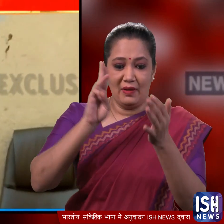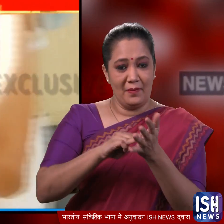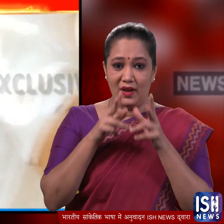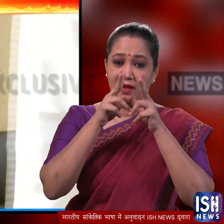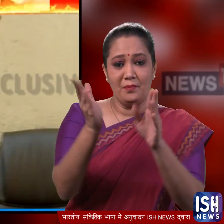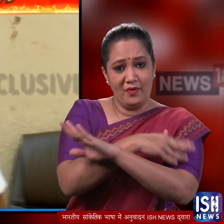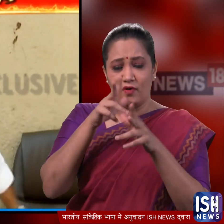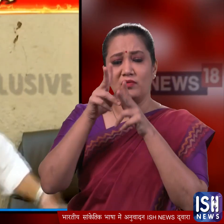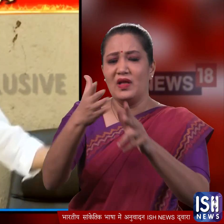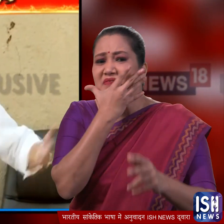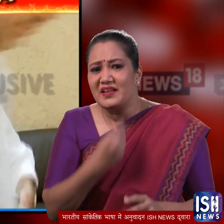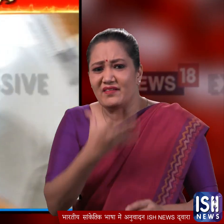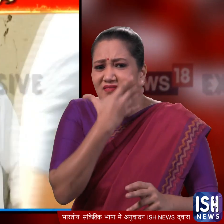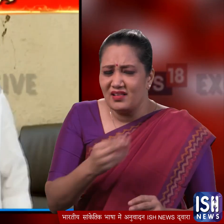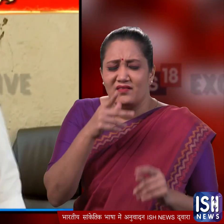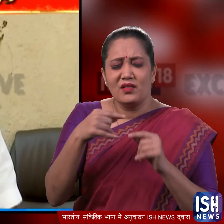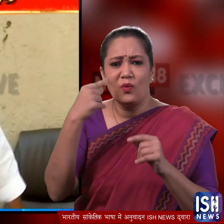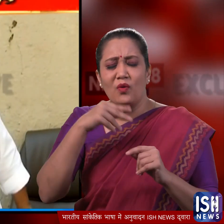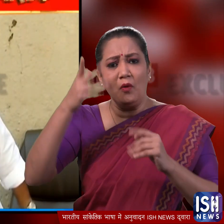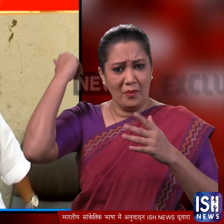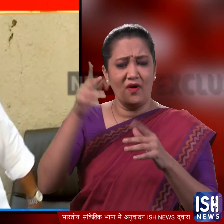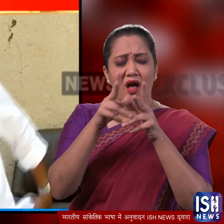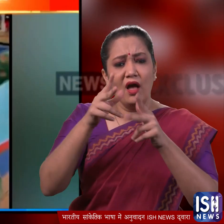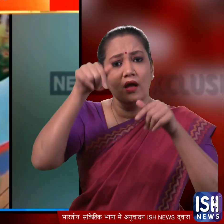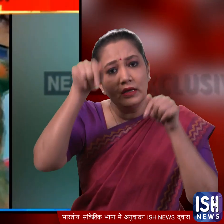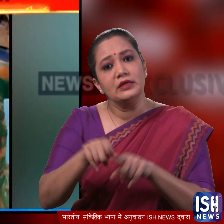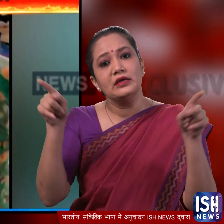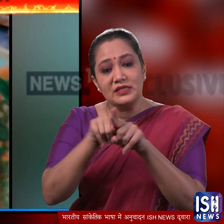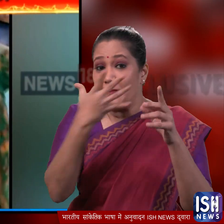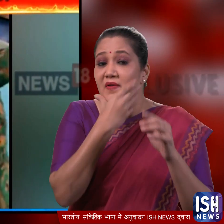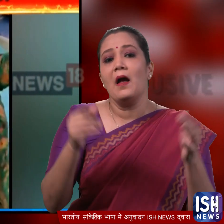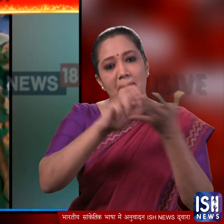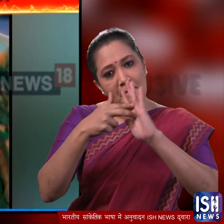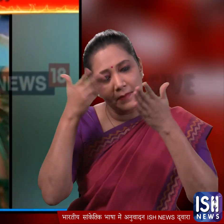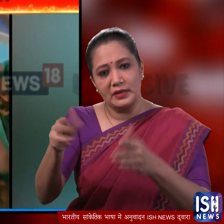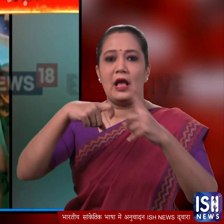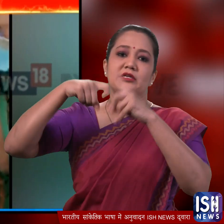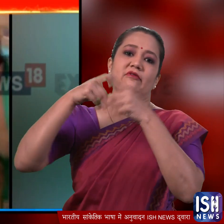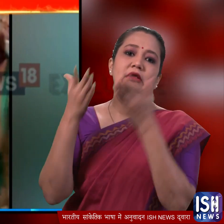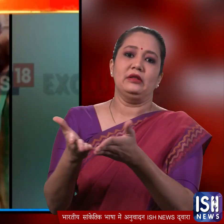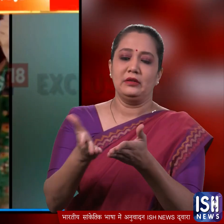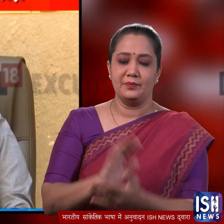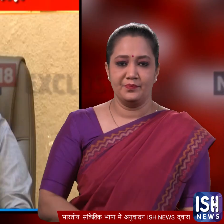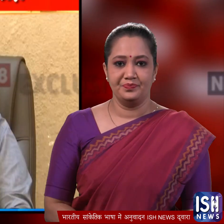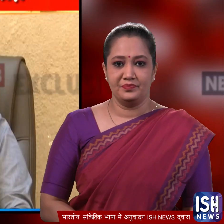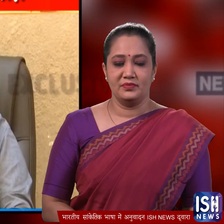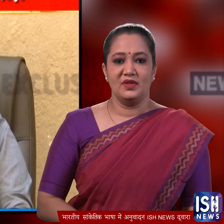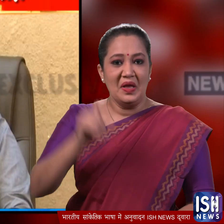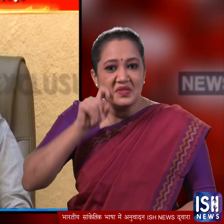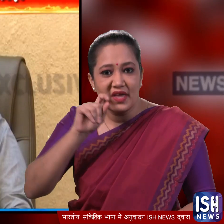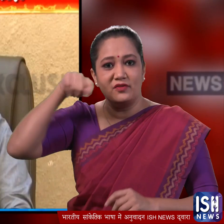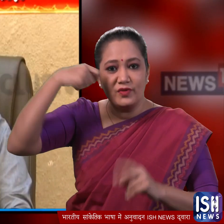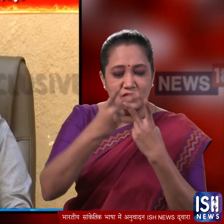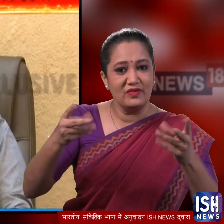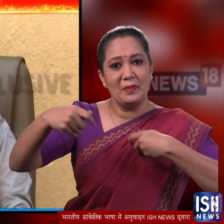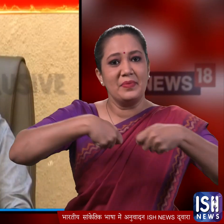नवाब मलिक ने इससे पहले भी एक दाढ़ी वाले का जिक्र कर सनसनी फैलाई थी। दावा है कि वो दाढ़ी वाला कोई और नहीं काशिफ खान ही है। पोर्नोग्राफी का